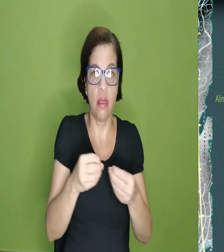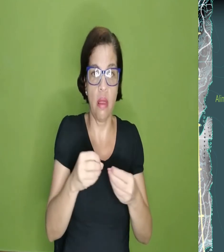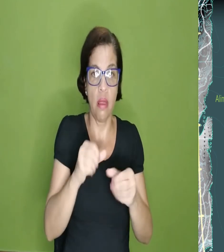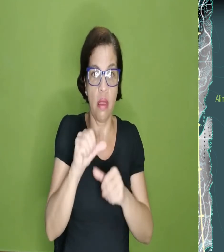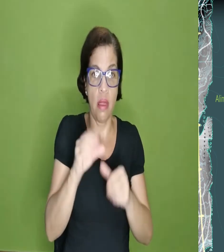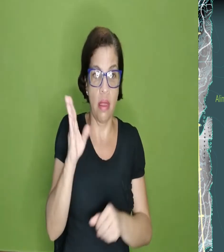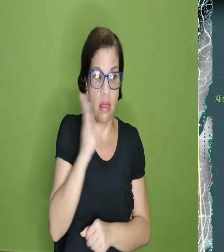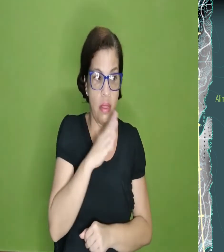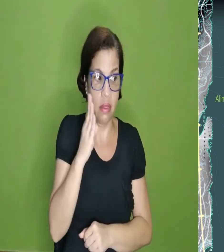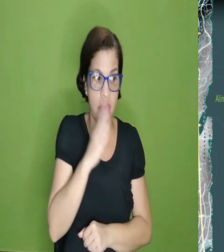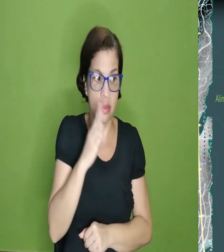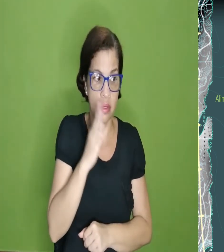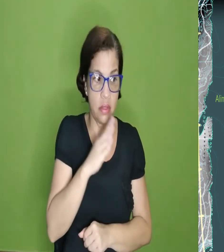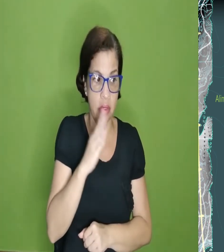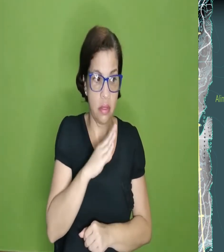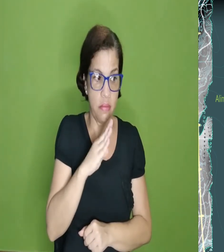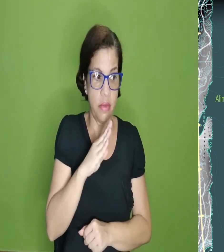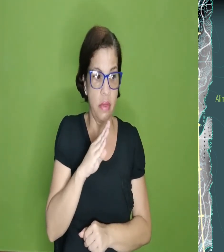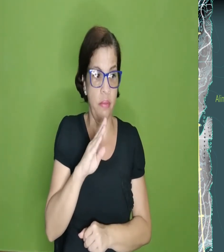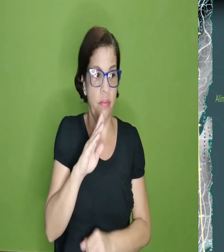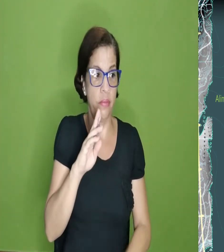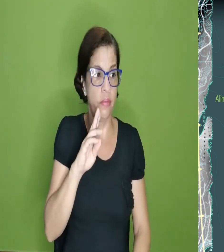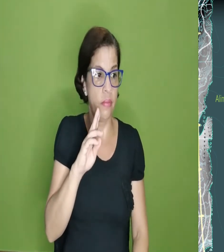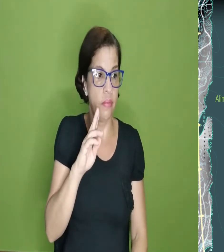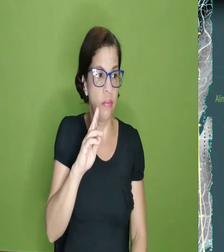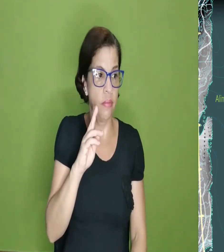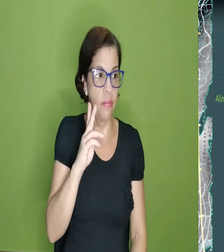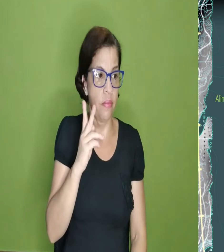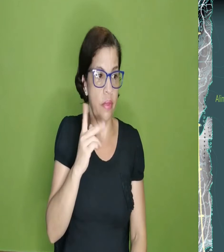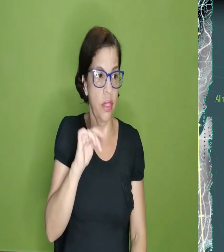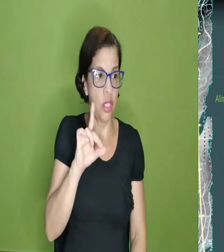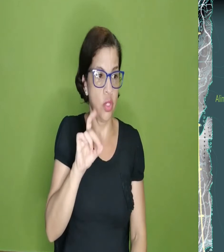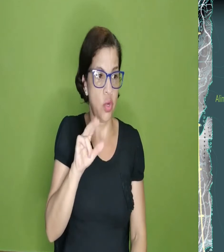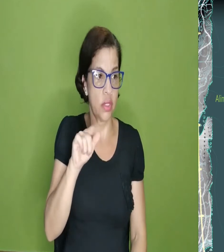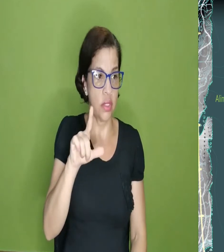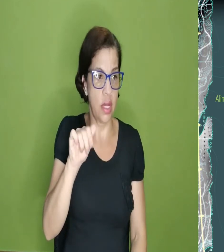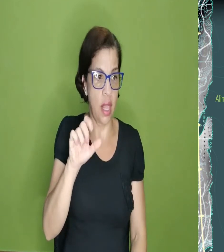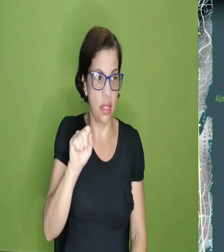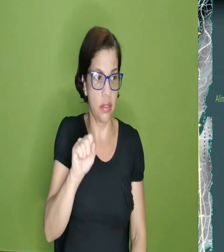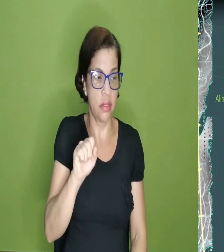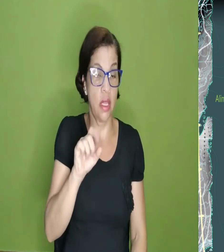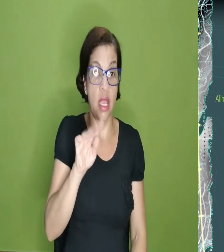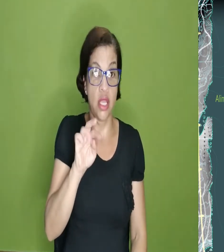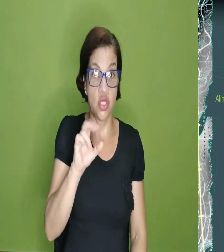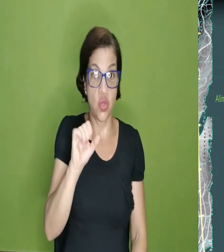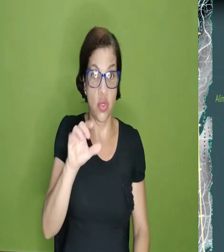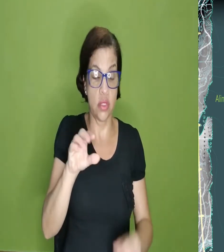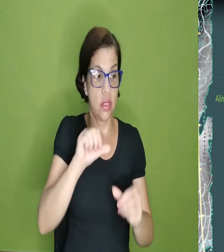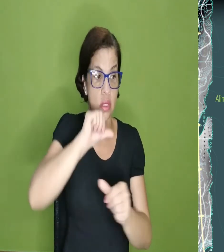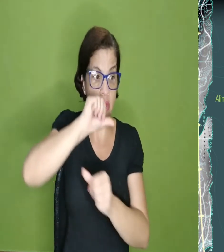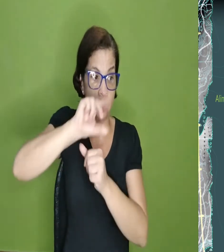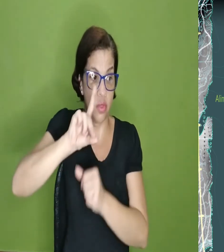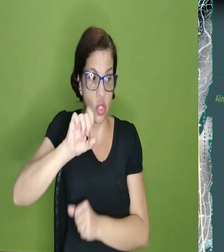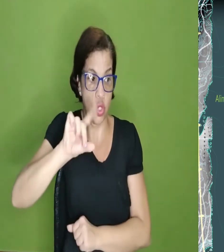fenilalanina hidroxilase. Como você sabe, a tirosina é convertida em dopa, a dopa em dopamina,